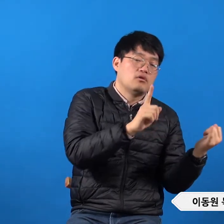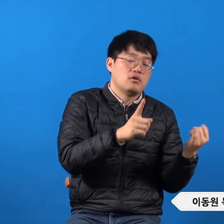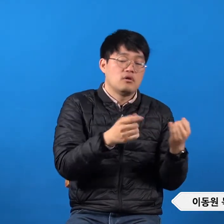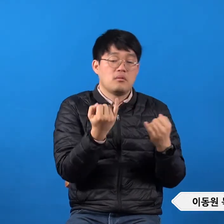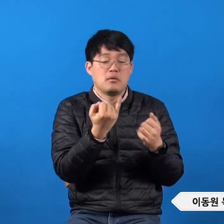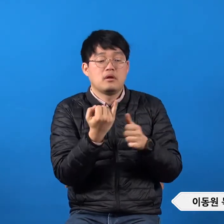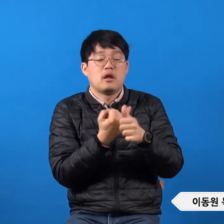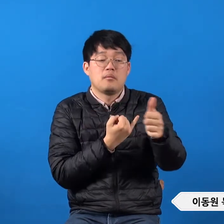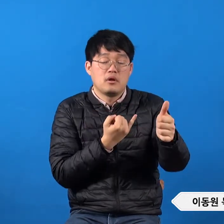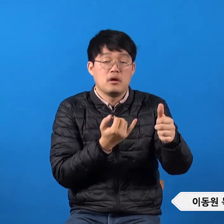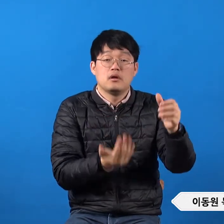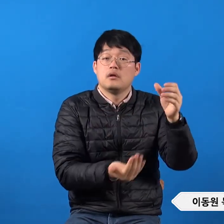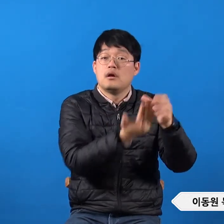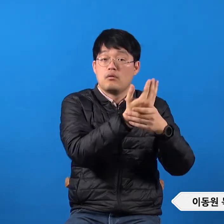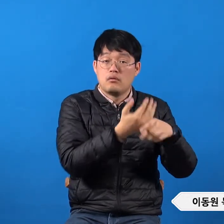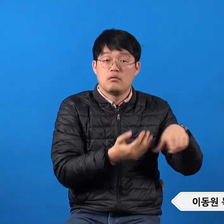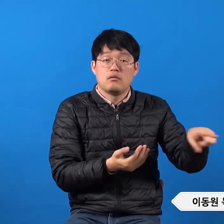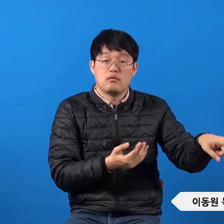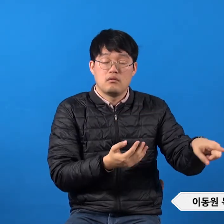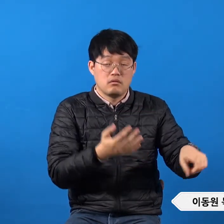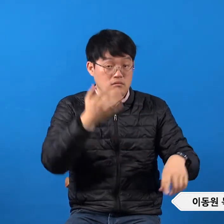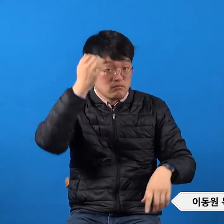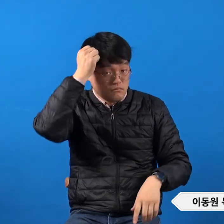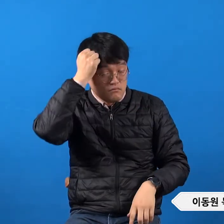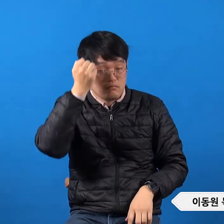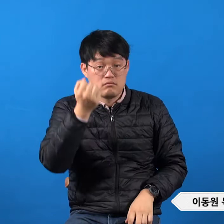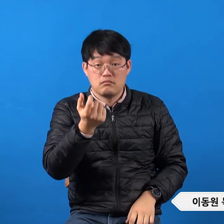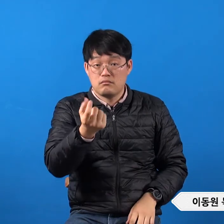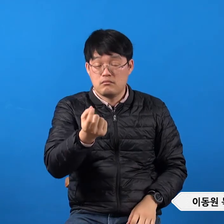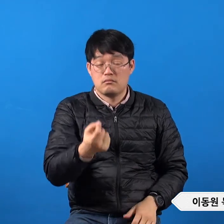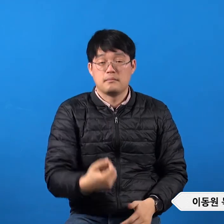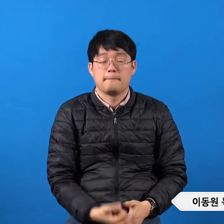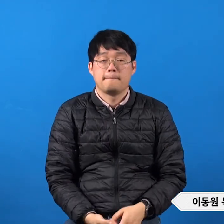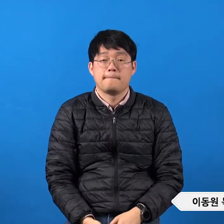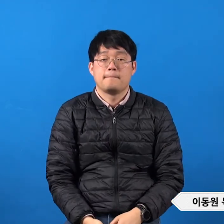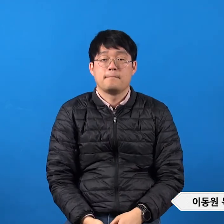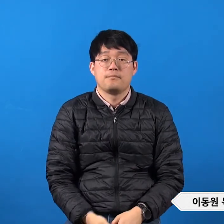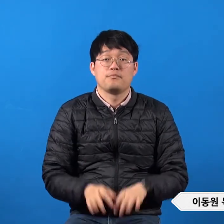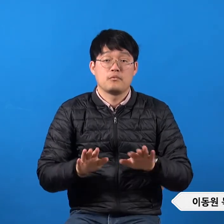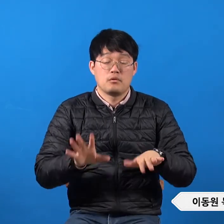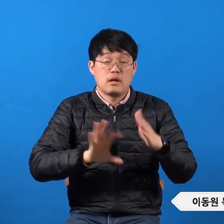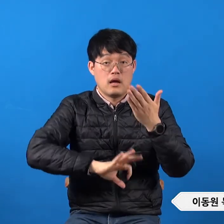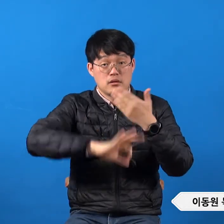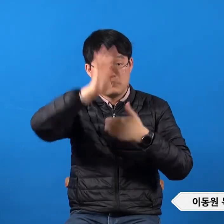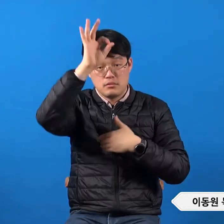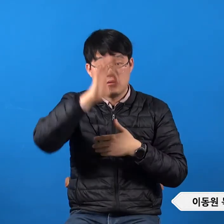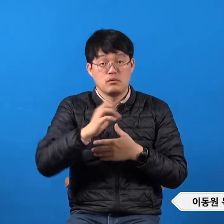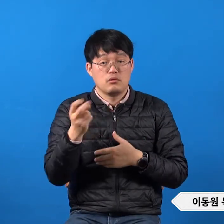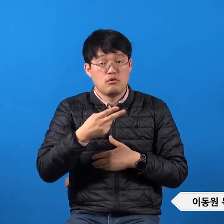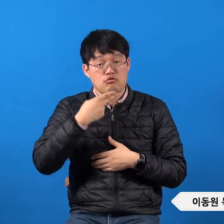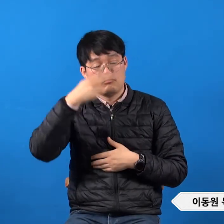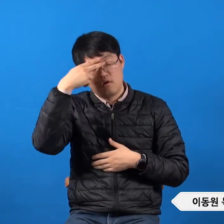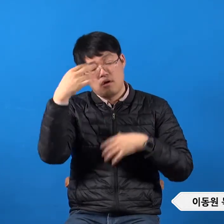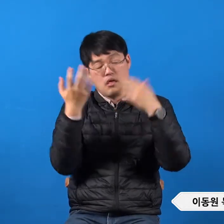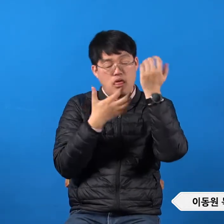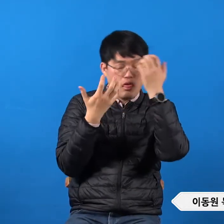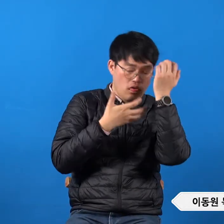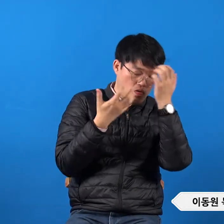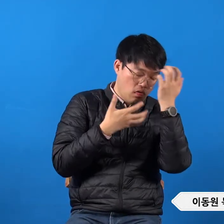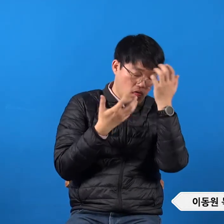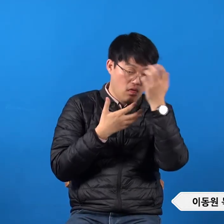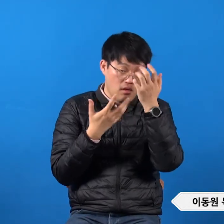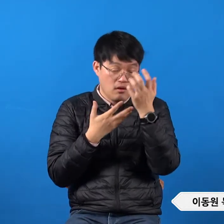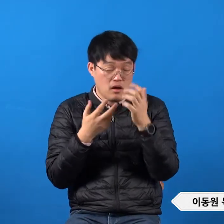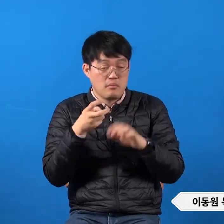남편의 사고. 우리가 기억하잖아요. 생생하게. 근데 오늘 아침에도 보니까 술에